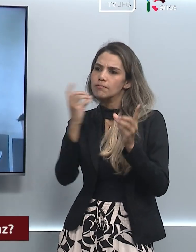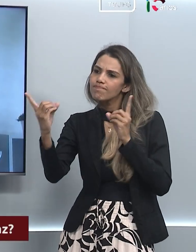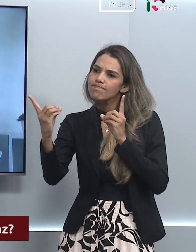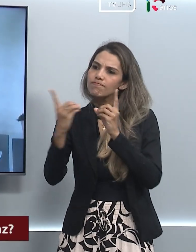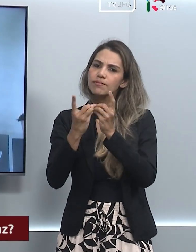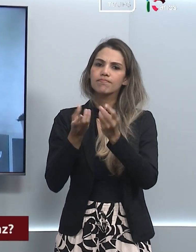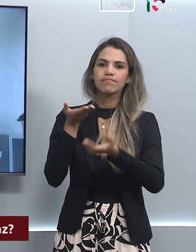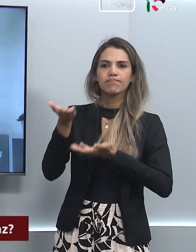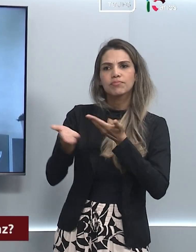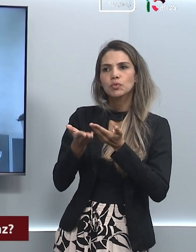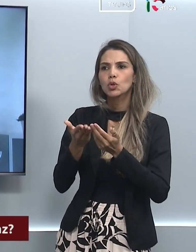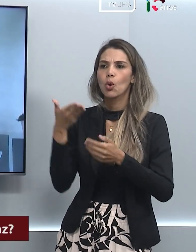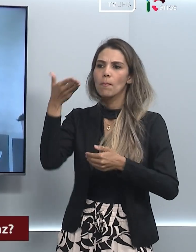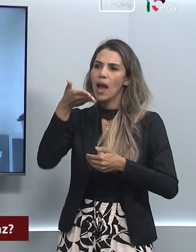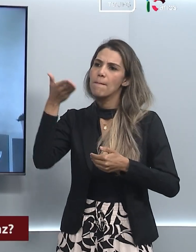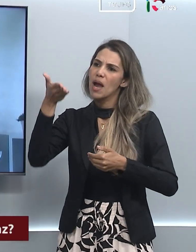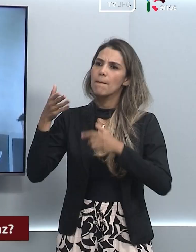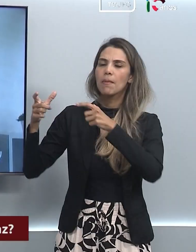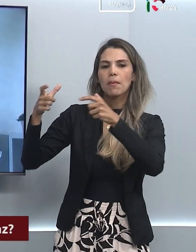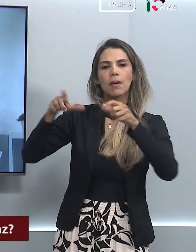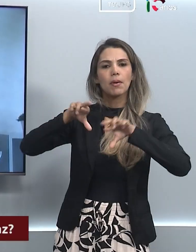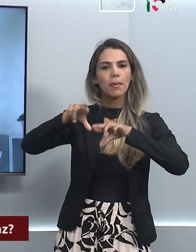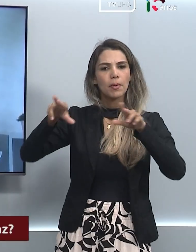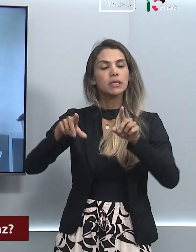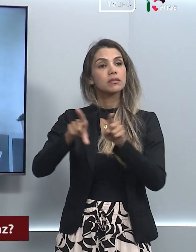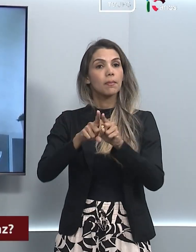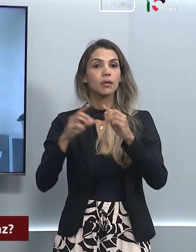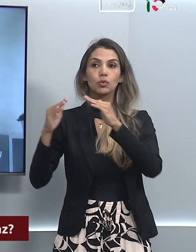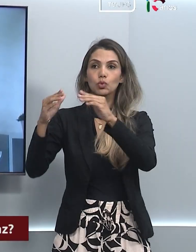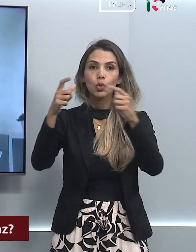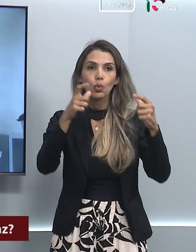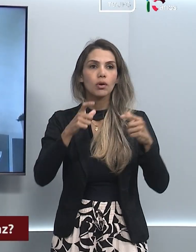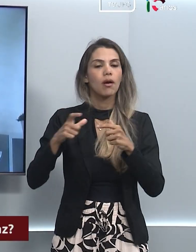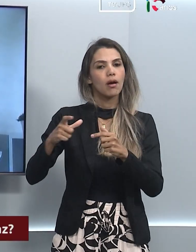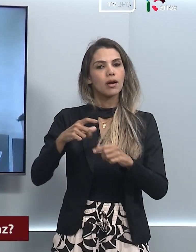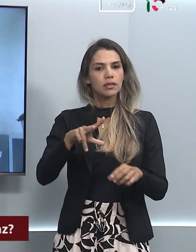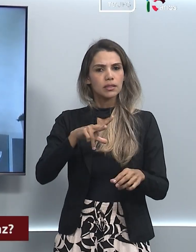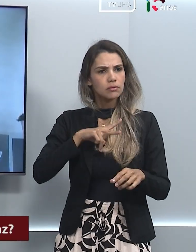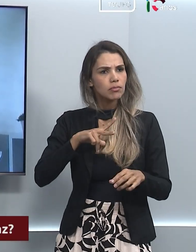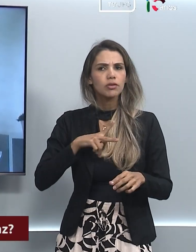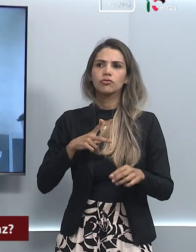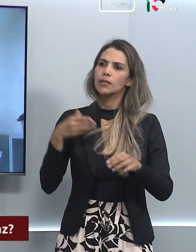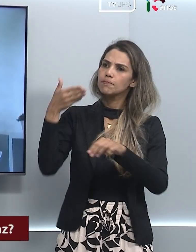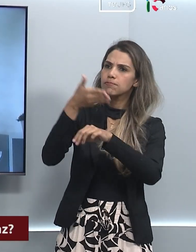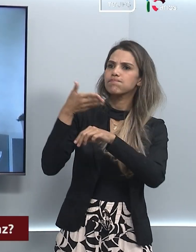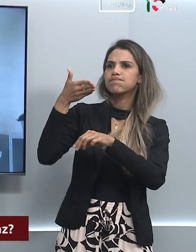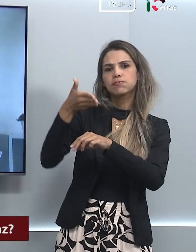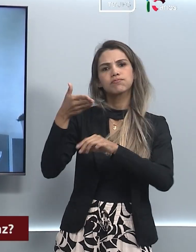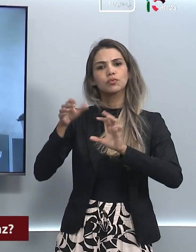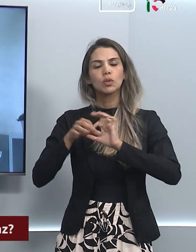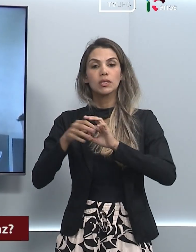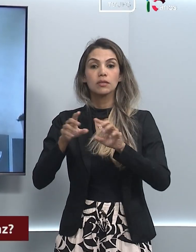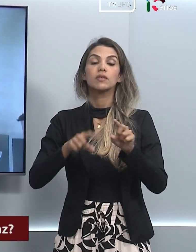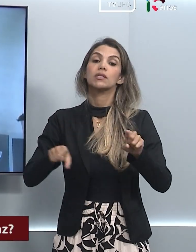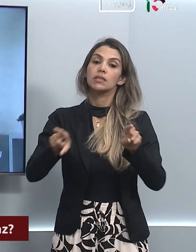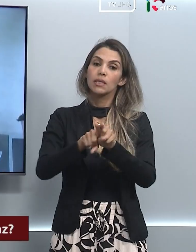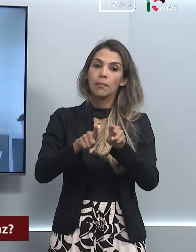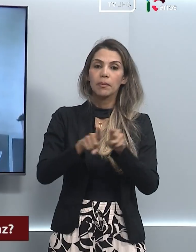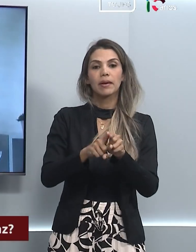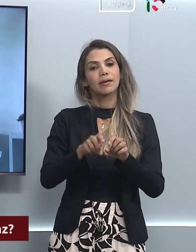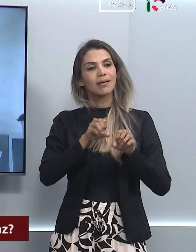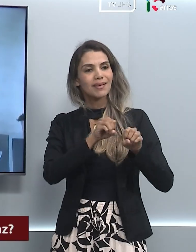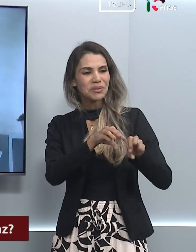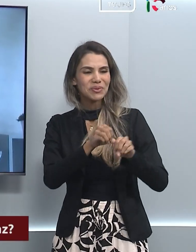acesso a locais públicos, privados. Aí a gente traz, então, a educação, saúde,